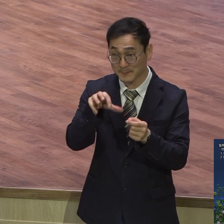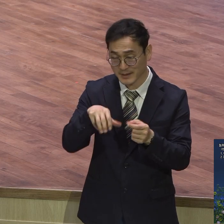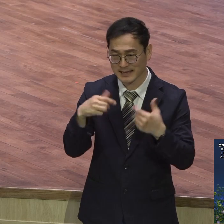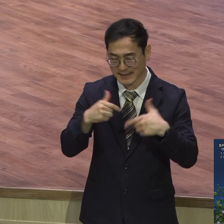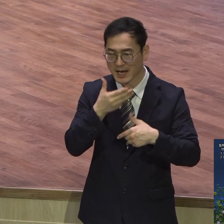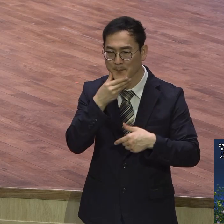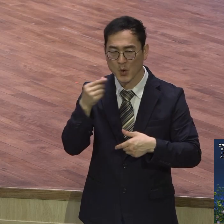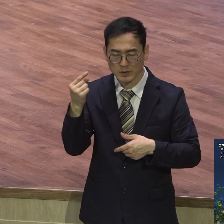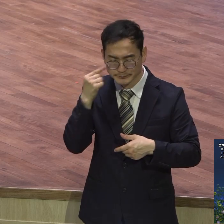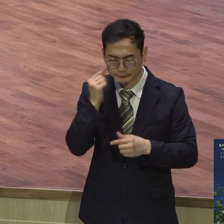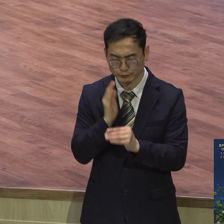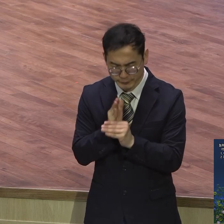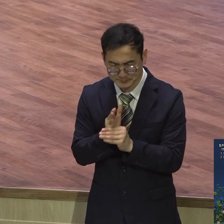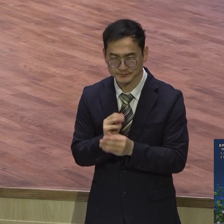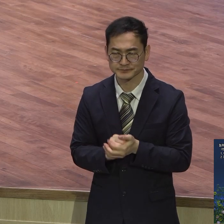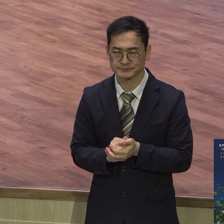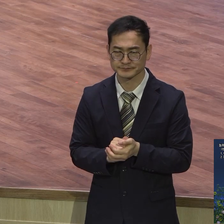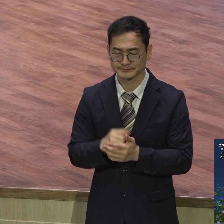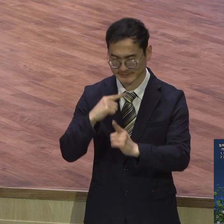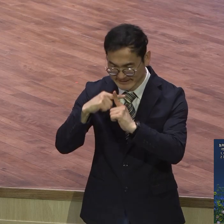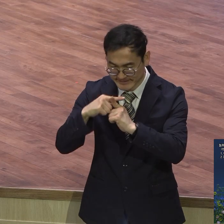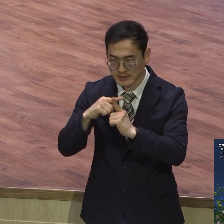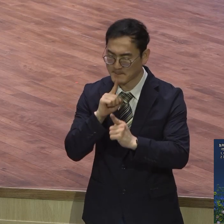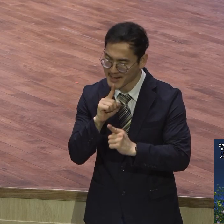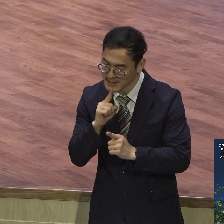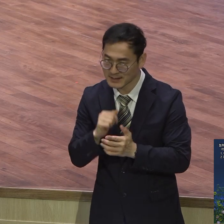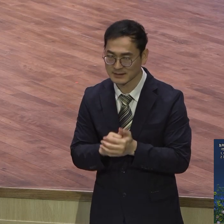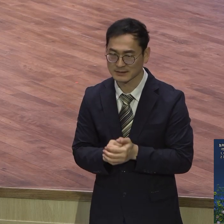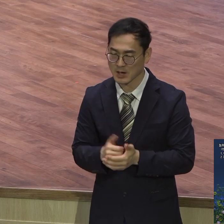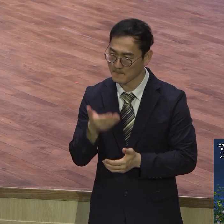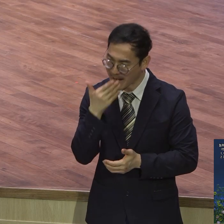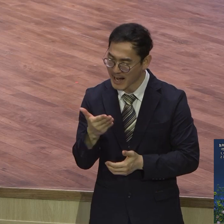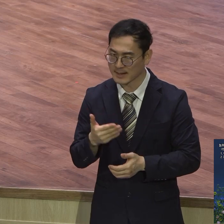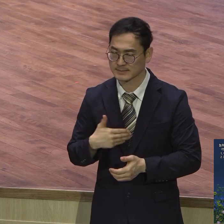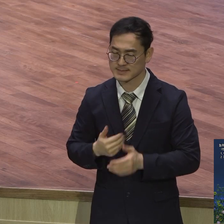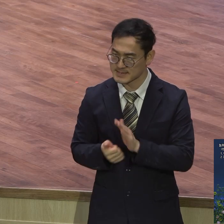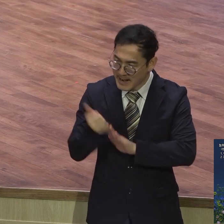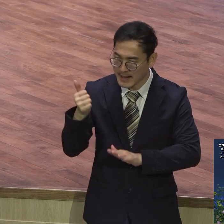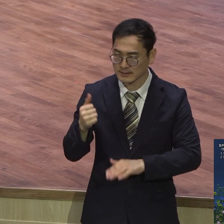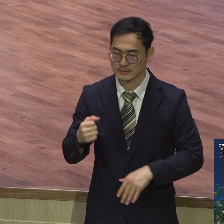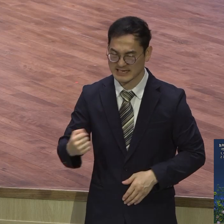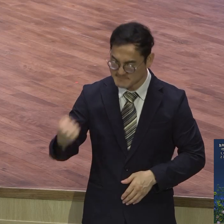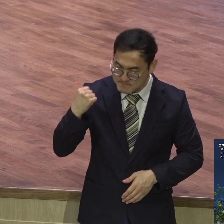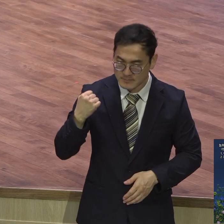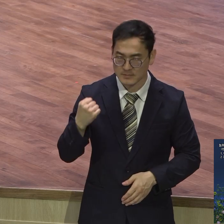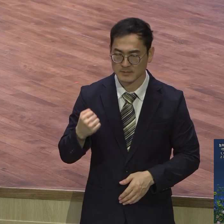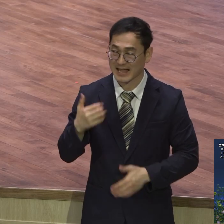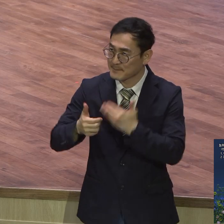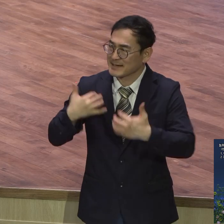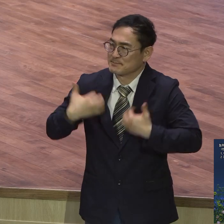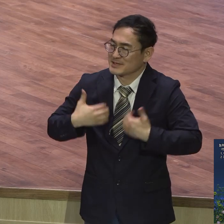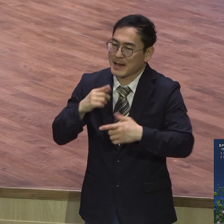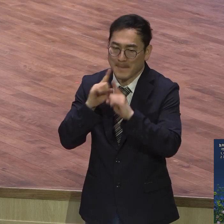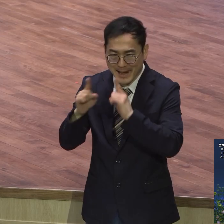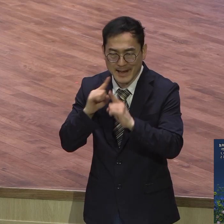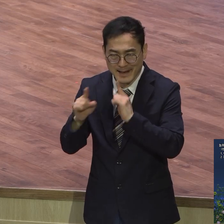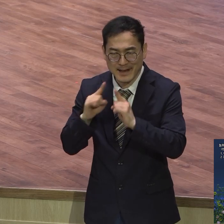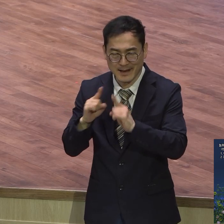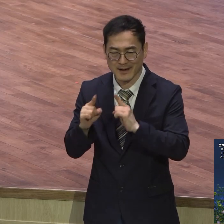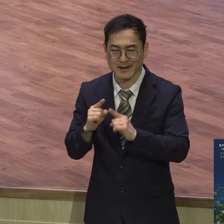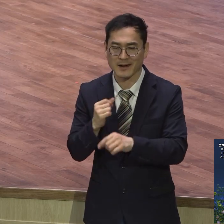보금적인 말 긍정적인 말 언약적인 말 창조적인 말 하나님을 기쁘시게 말하는 하나님의